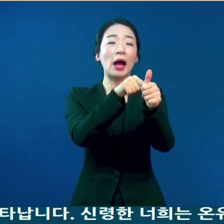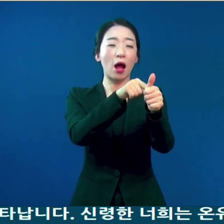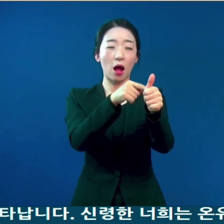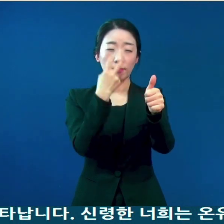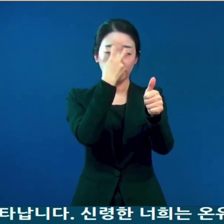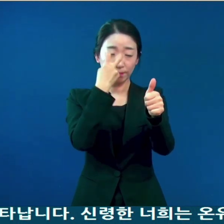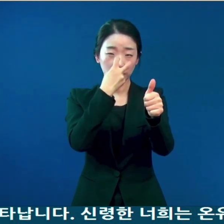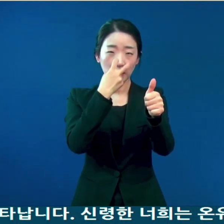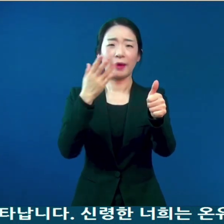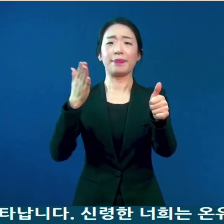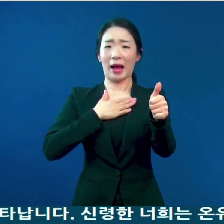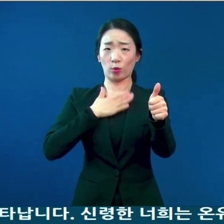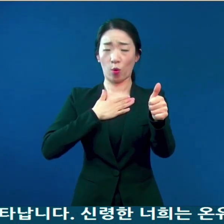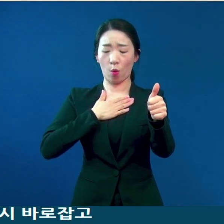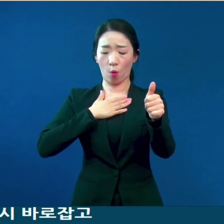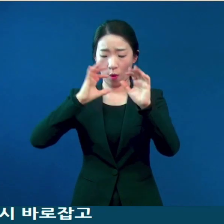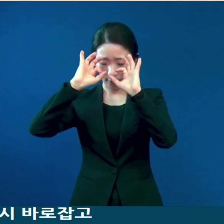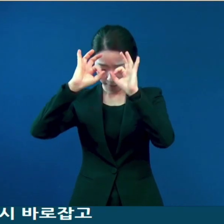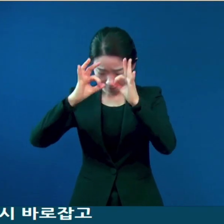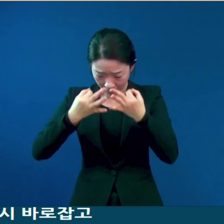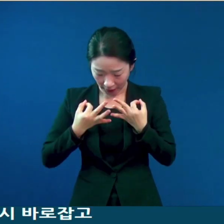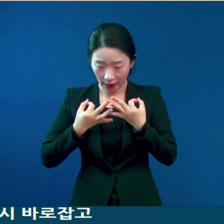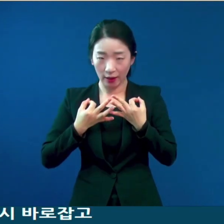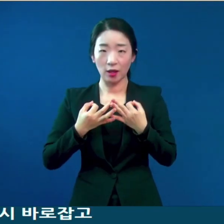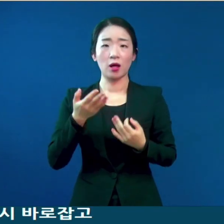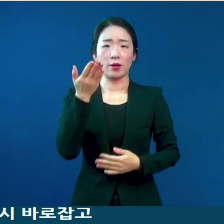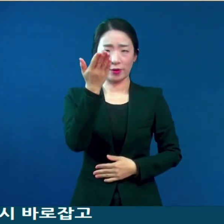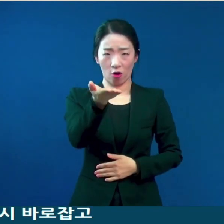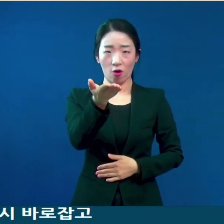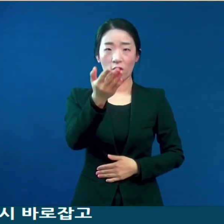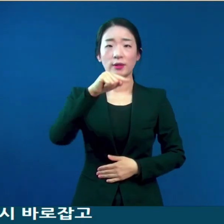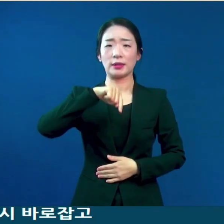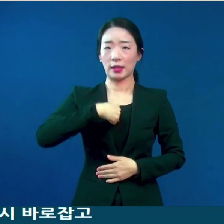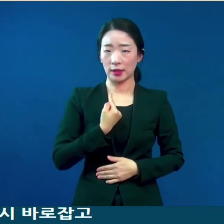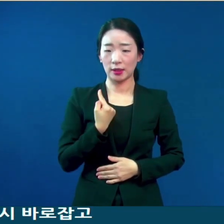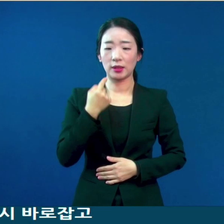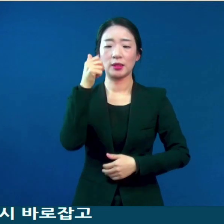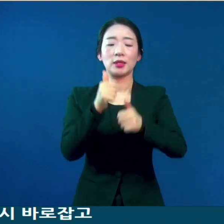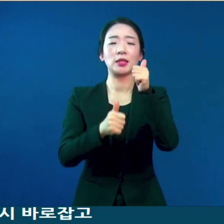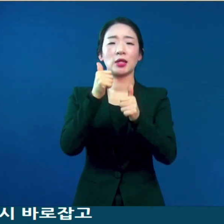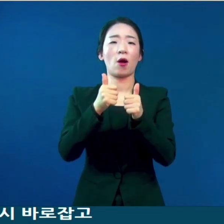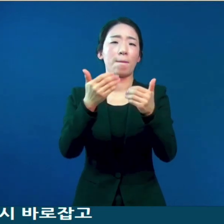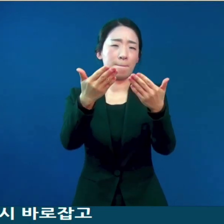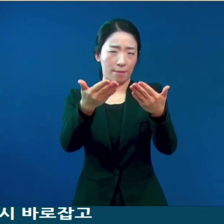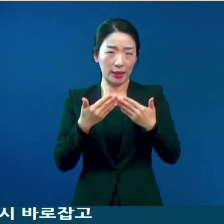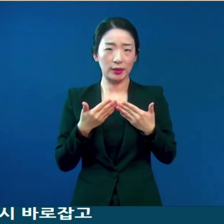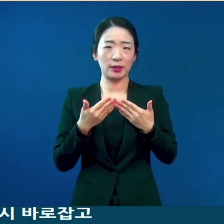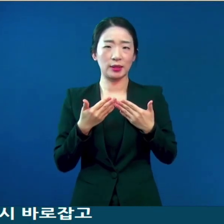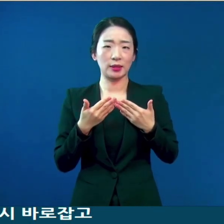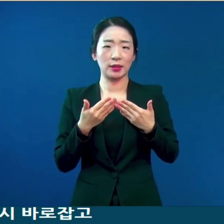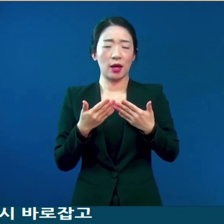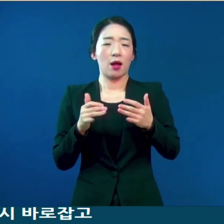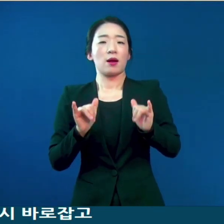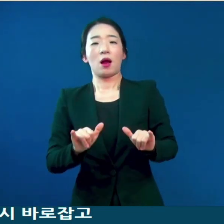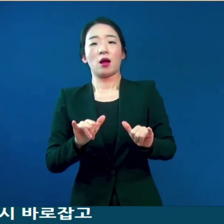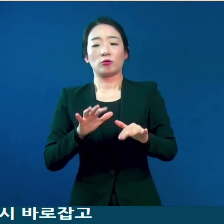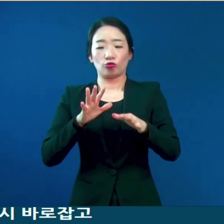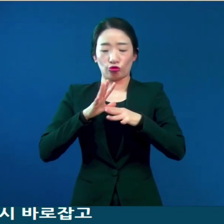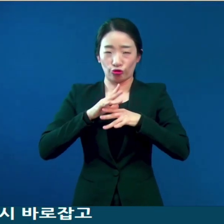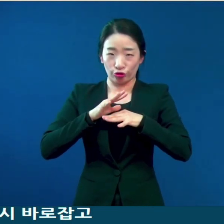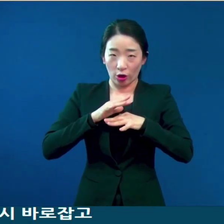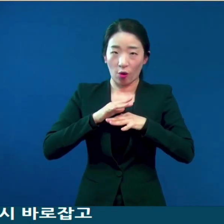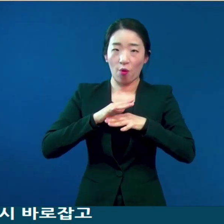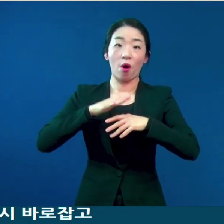그래서 너도 시험을 받을까 두려워하라. 시험 받아서 다른